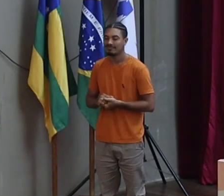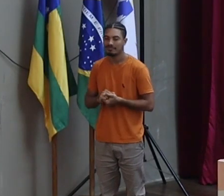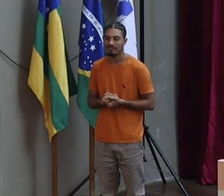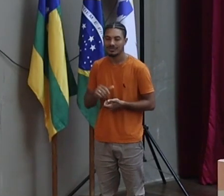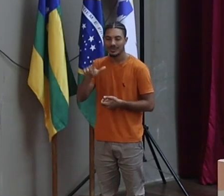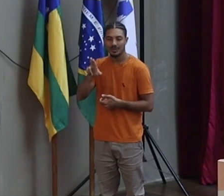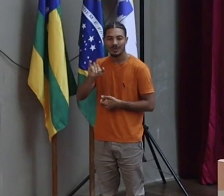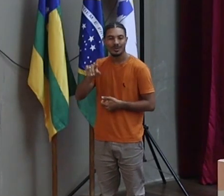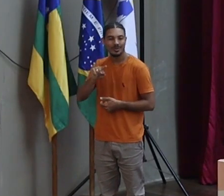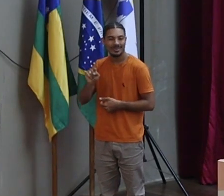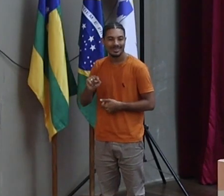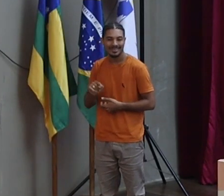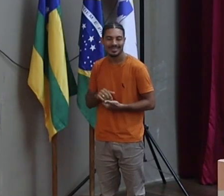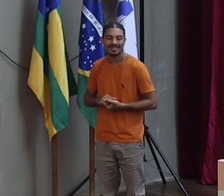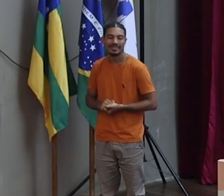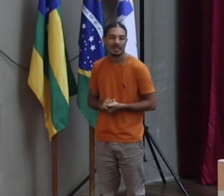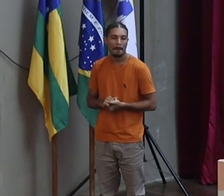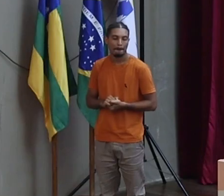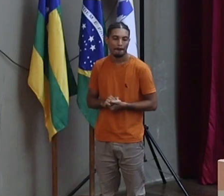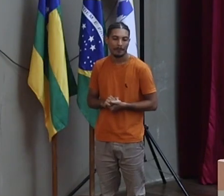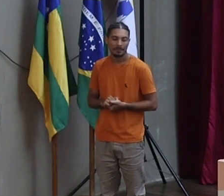Luiz Paulo.